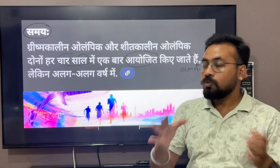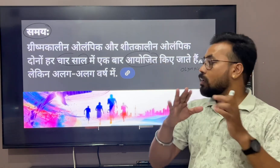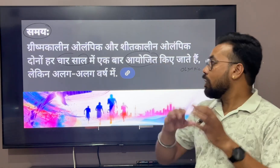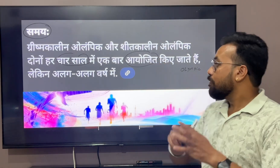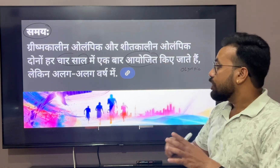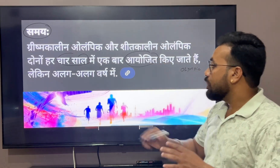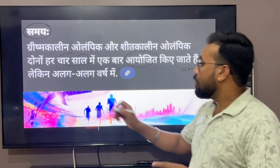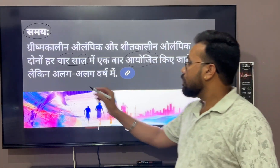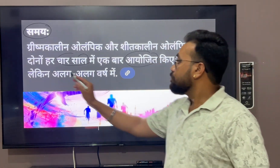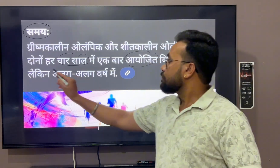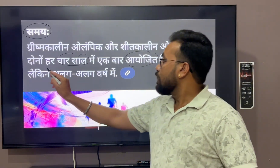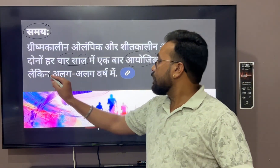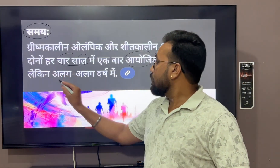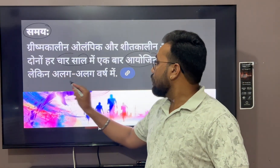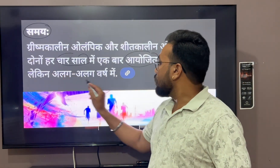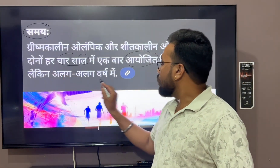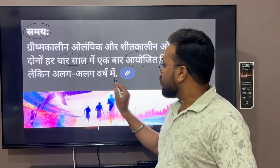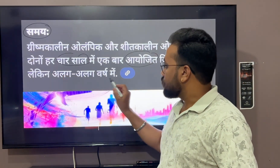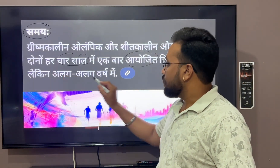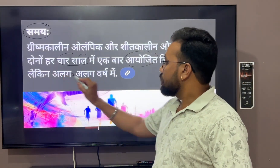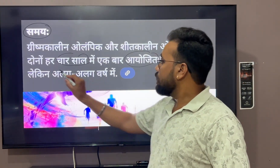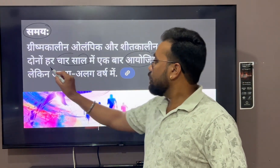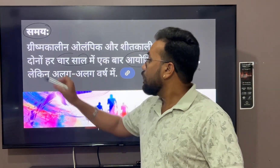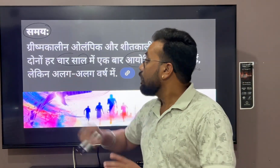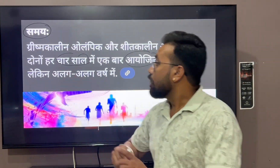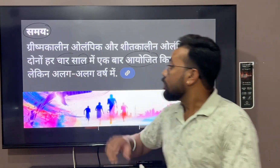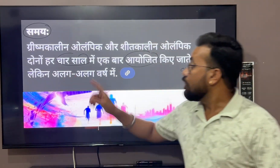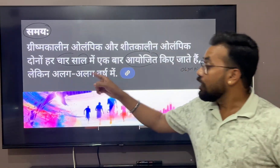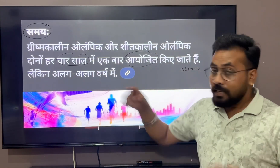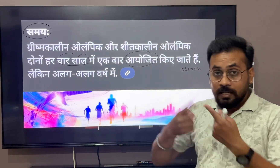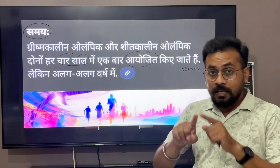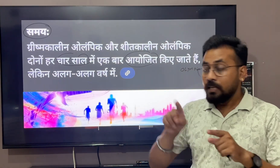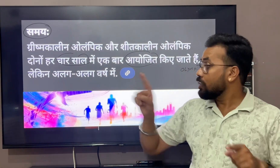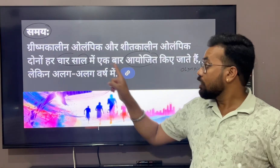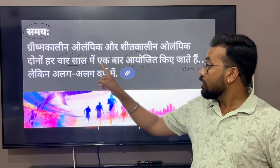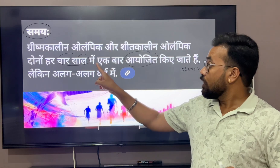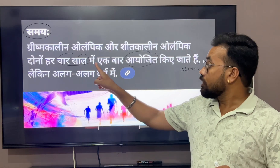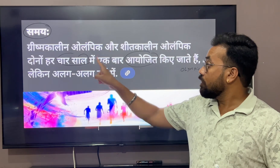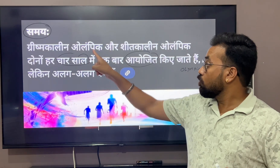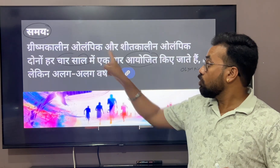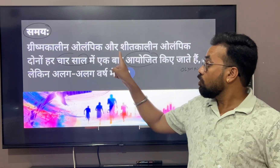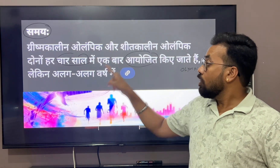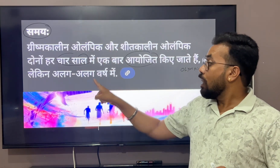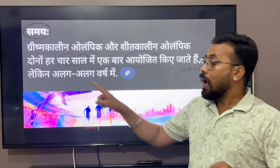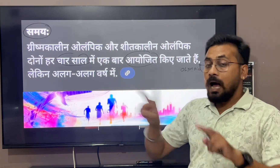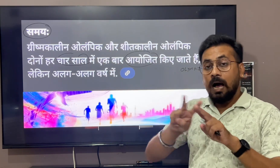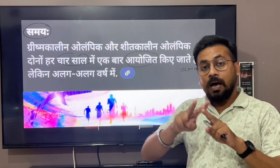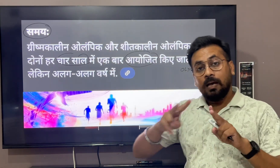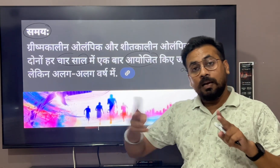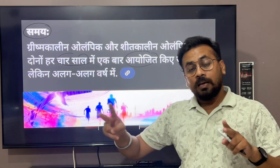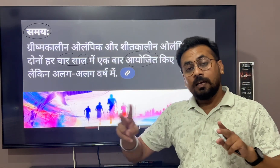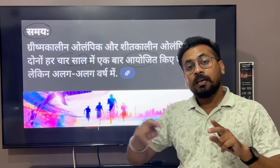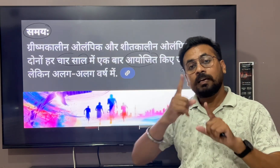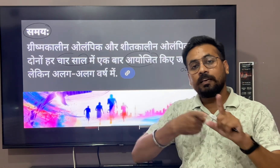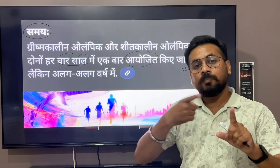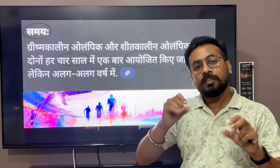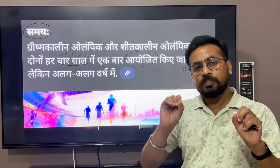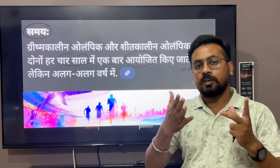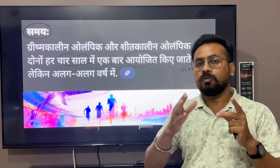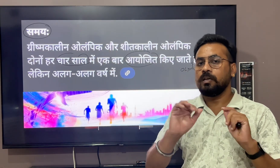है, ठीक है ना। लेकिन अलग अलग पर्सन, ठीक है ना, लेकिन ये दोनों अलग अलग ईयर में स्टार्ट होता है,